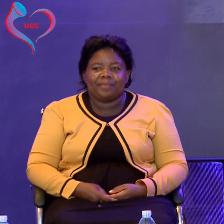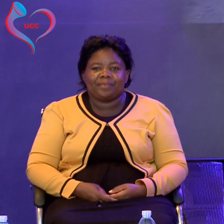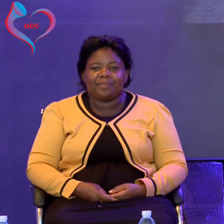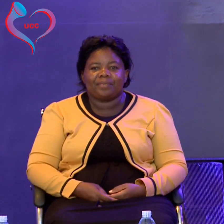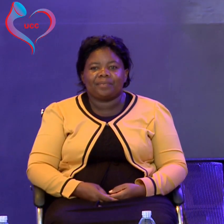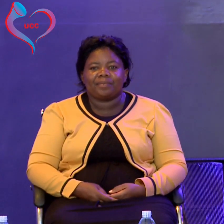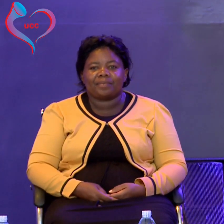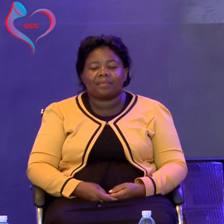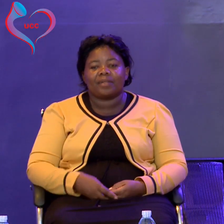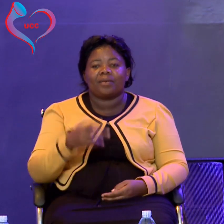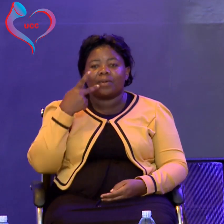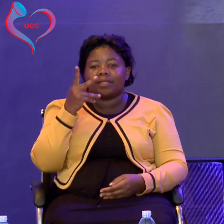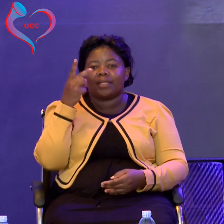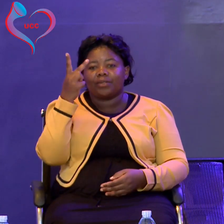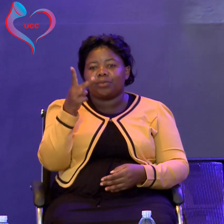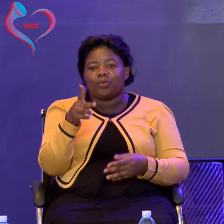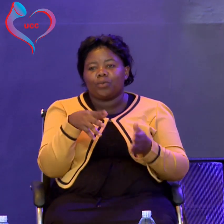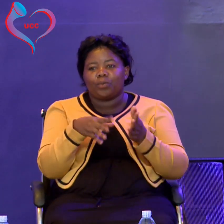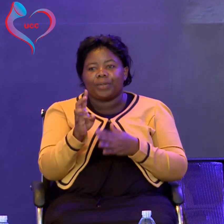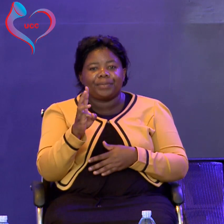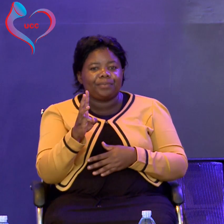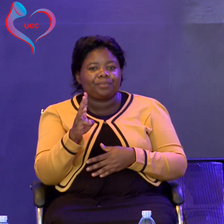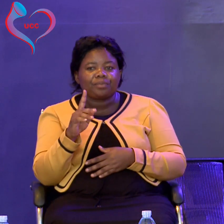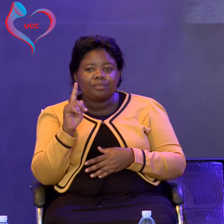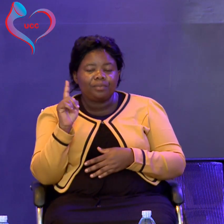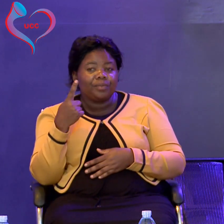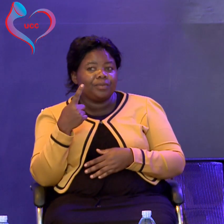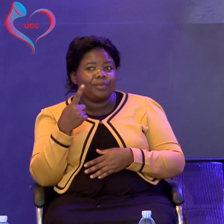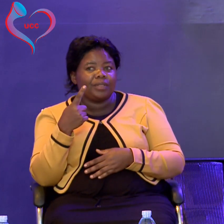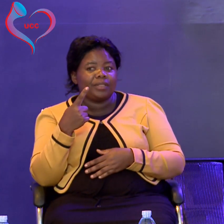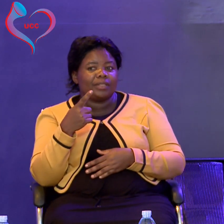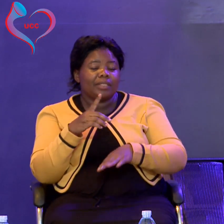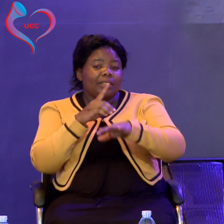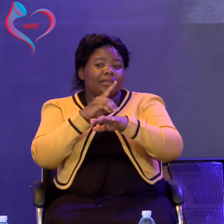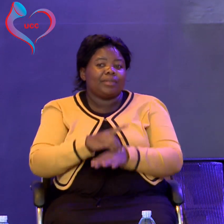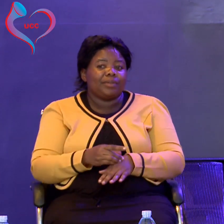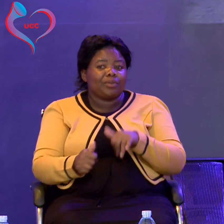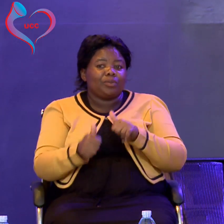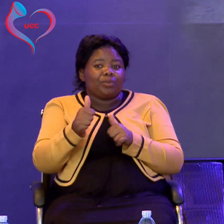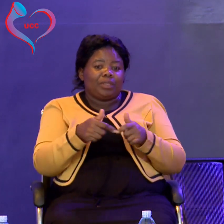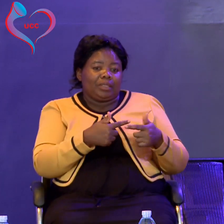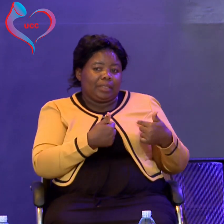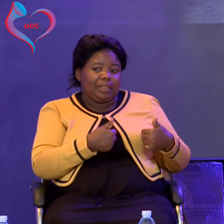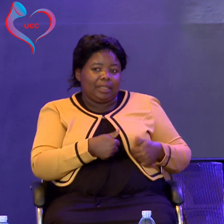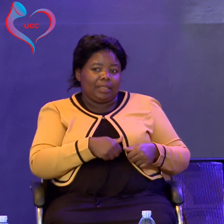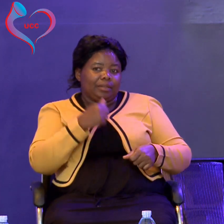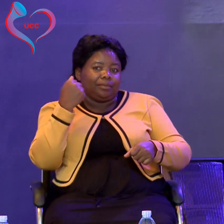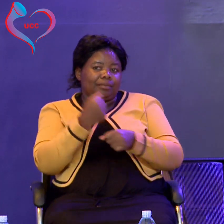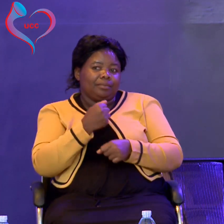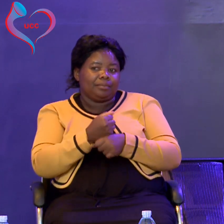kasoka tukidde mu ngeri bbiri esooka kisinziira mutima kimu okikoledde